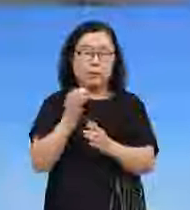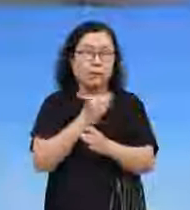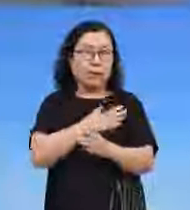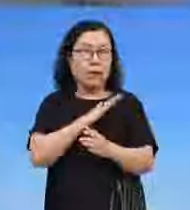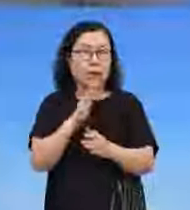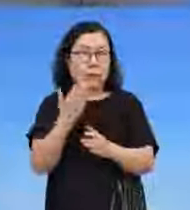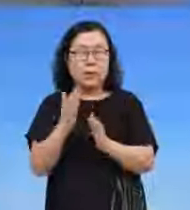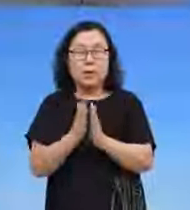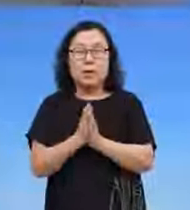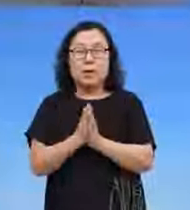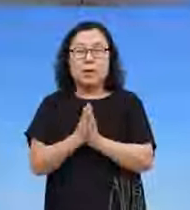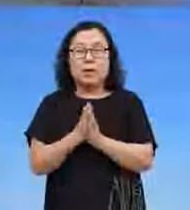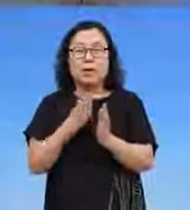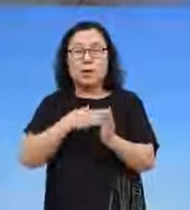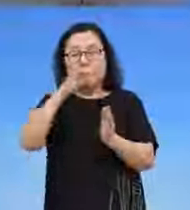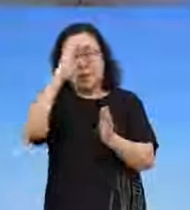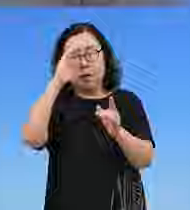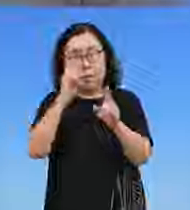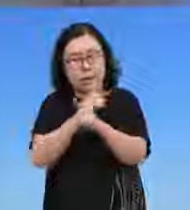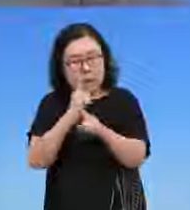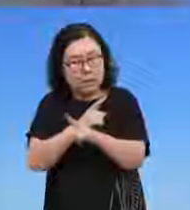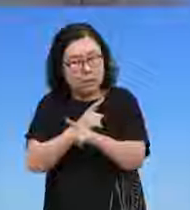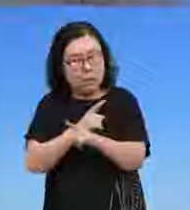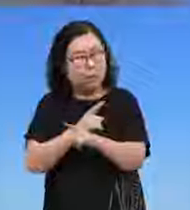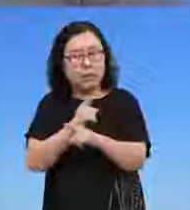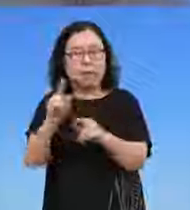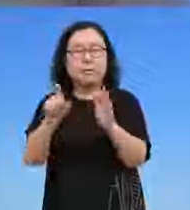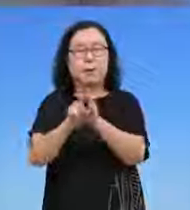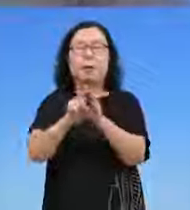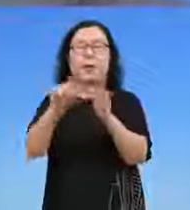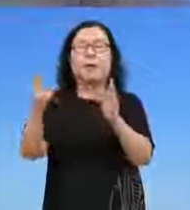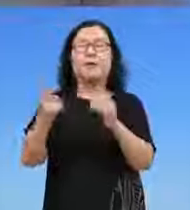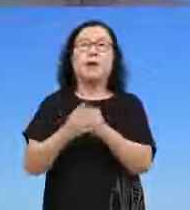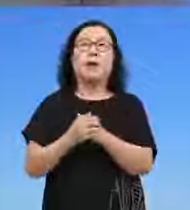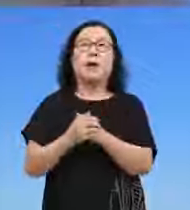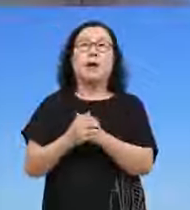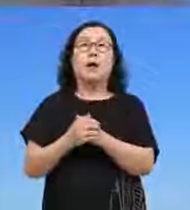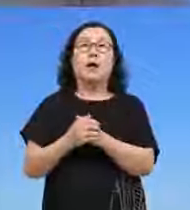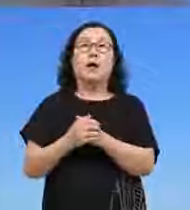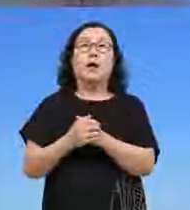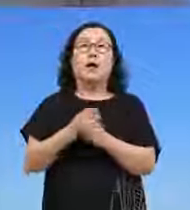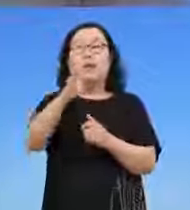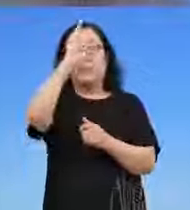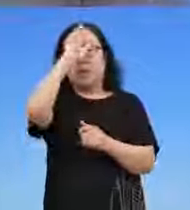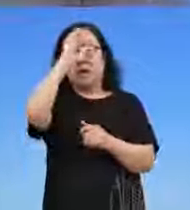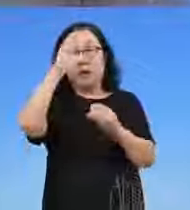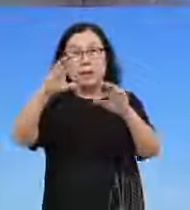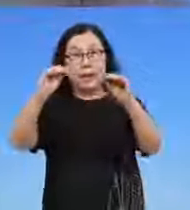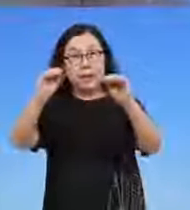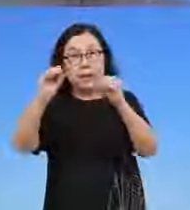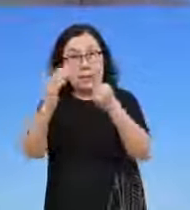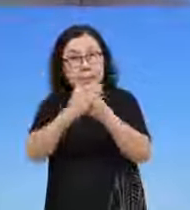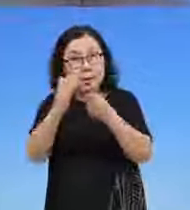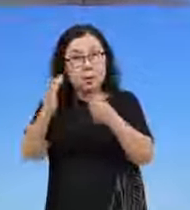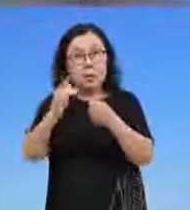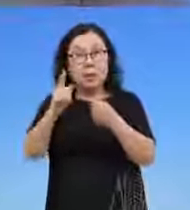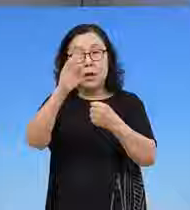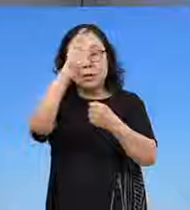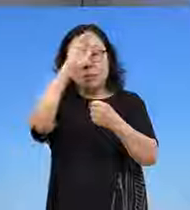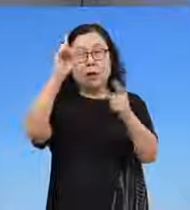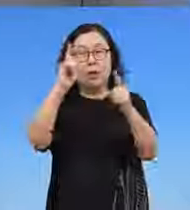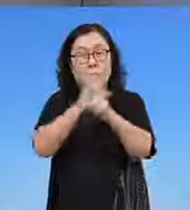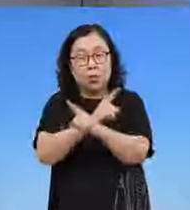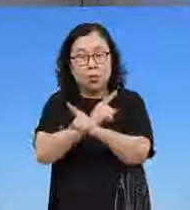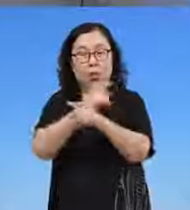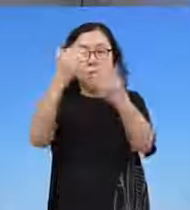살림살이가 좋아졌어, 이러면 이 교회가 아니에요. 이 무속신앙입니다. 교회는요, 병이 나았어가 아니라 그